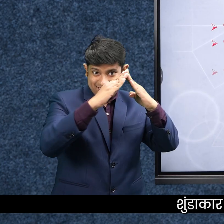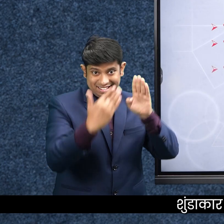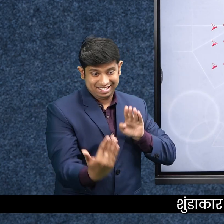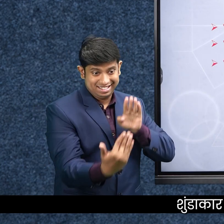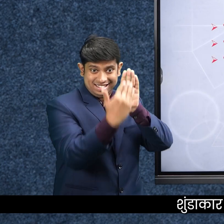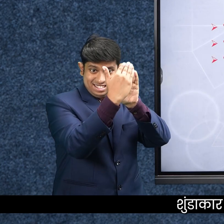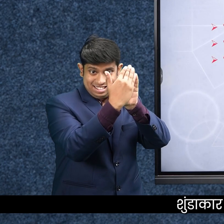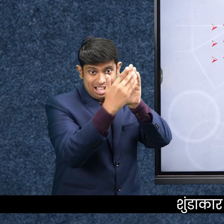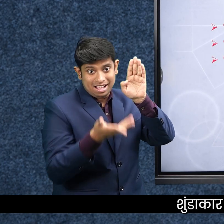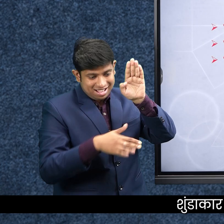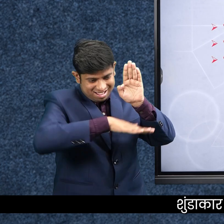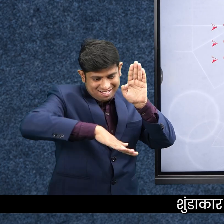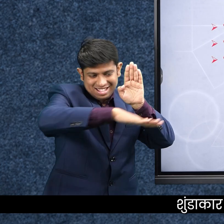शुंडाकार स्तंभ का कुल सतह क्षेत्र,